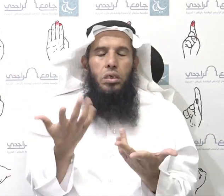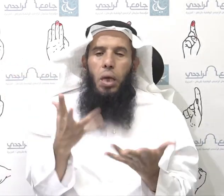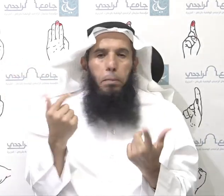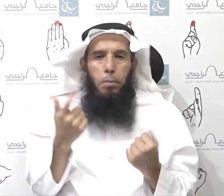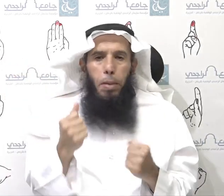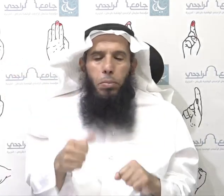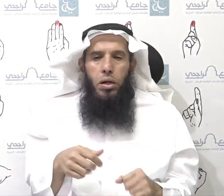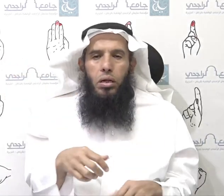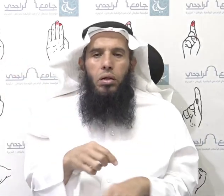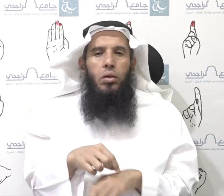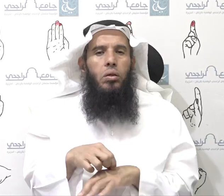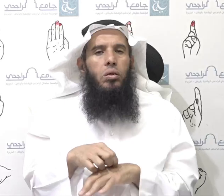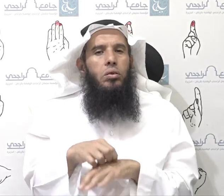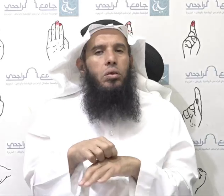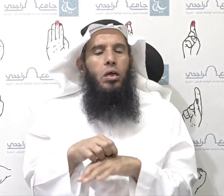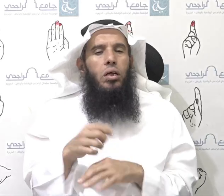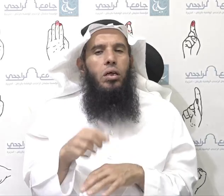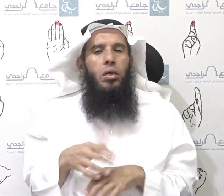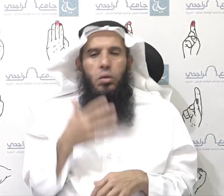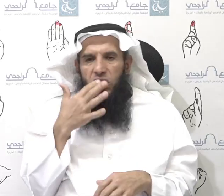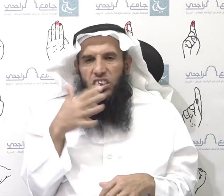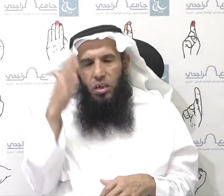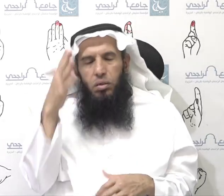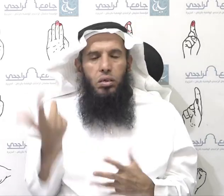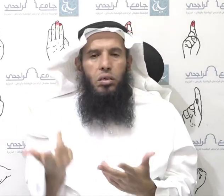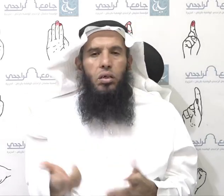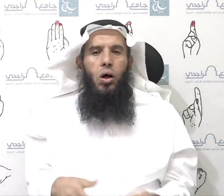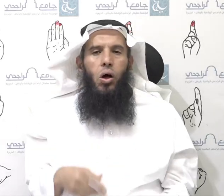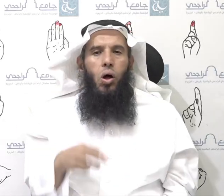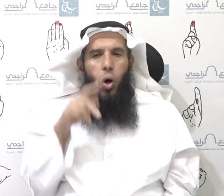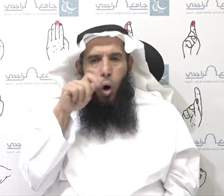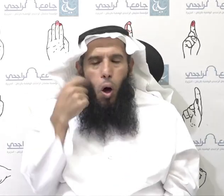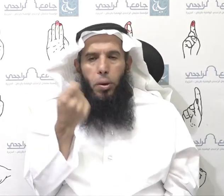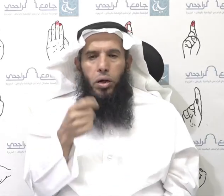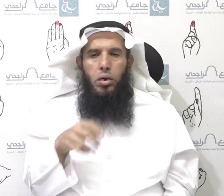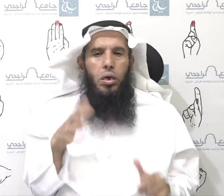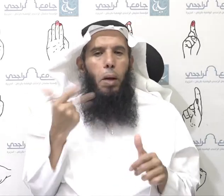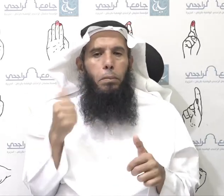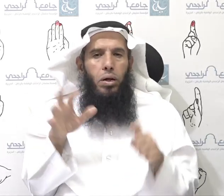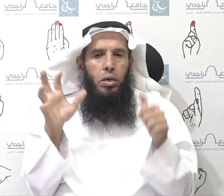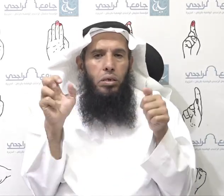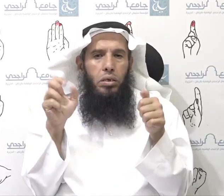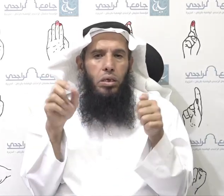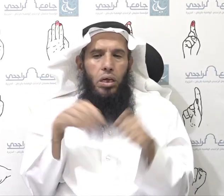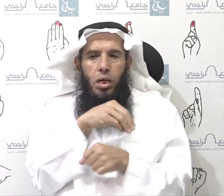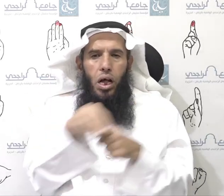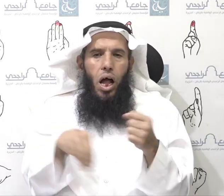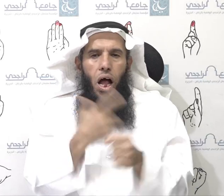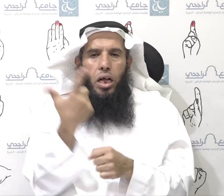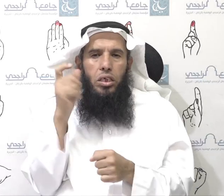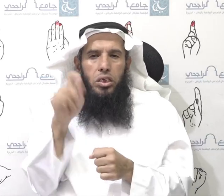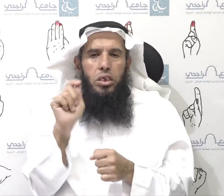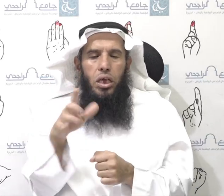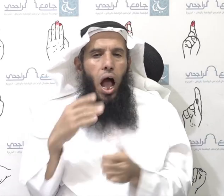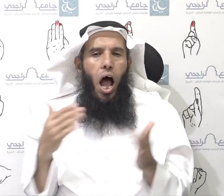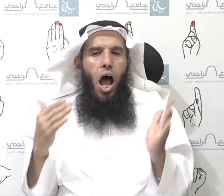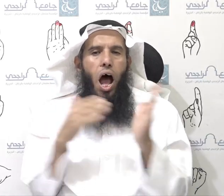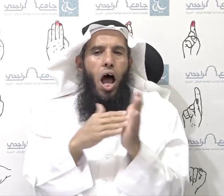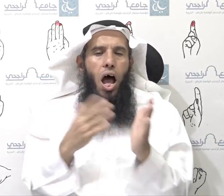عظمك. عمر رضي الله عنه في 60 من عمره لما حج آخر حجة ونام على الحصباء في